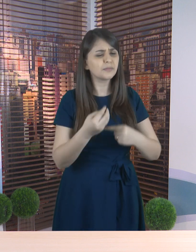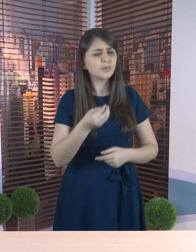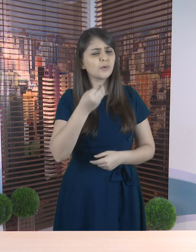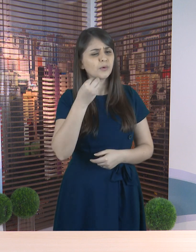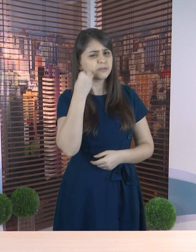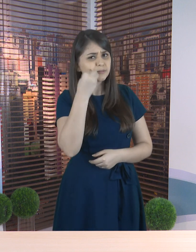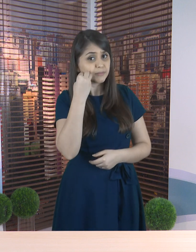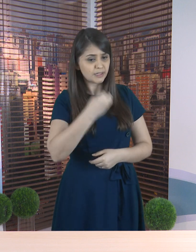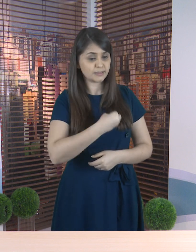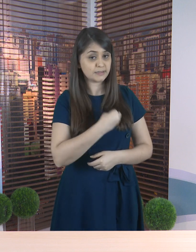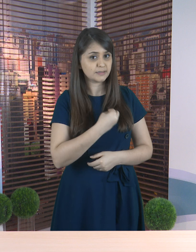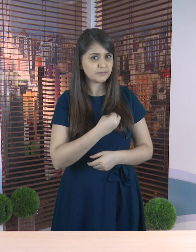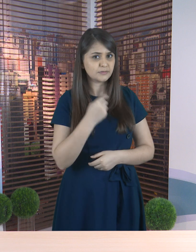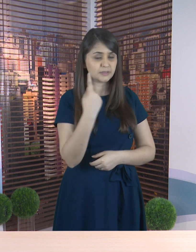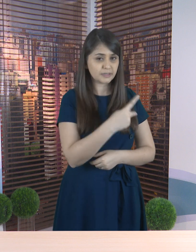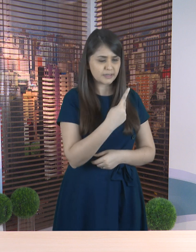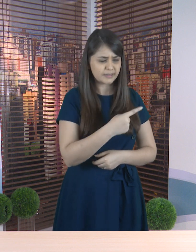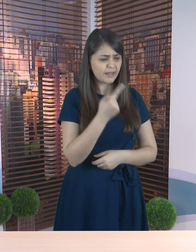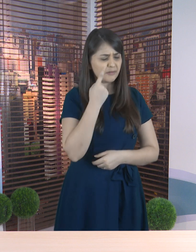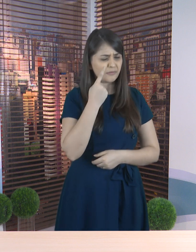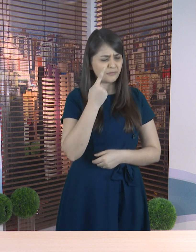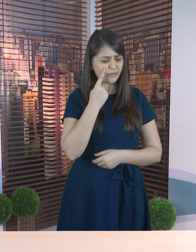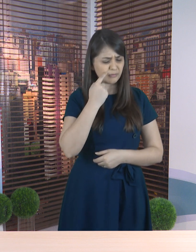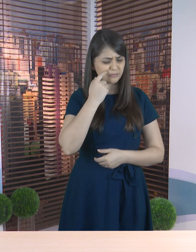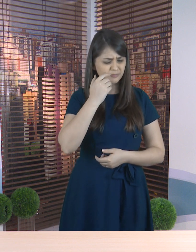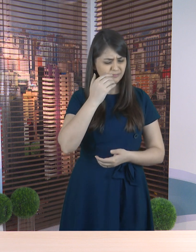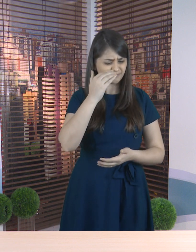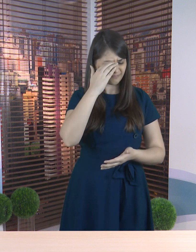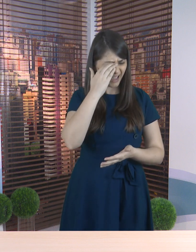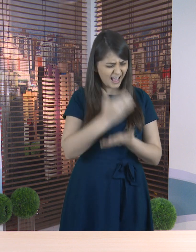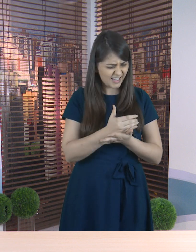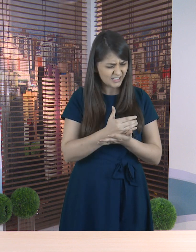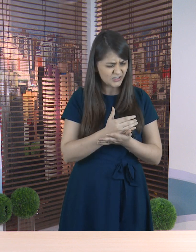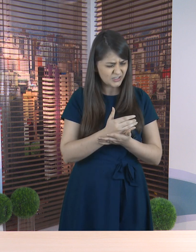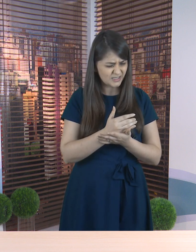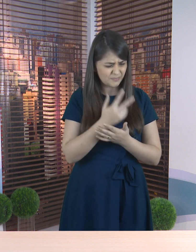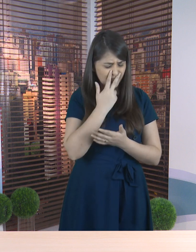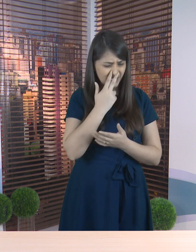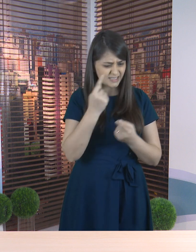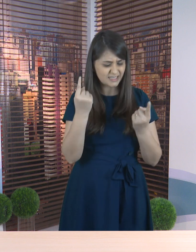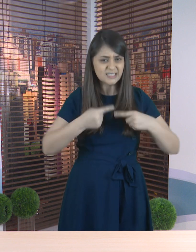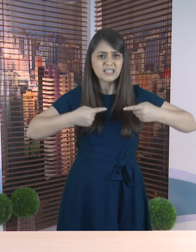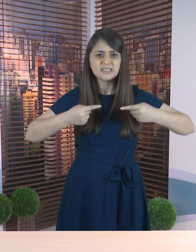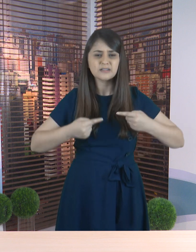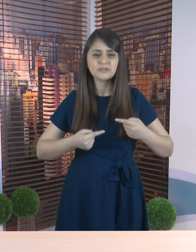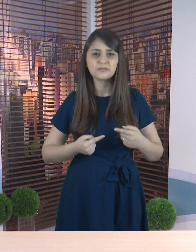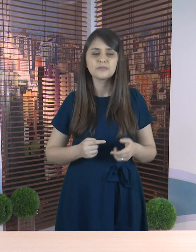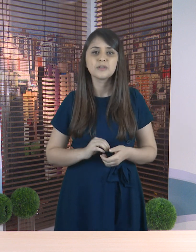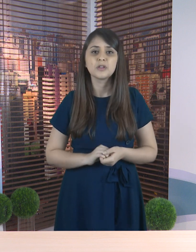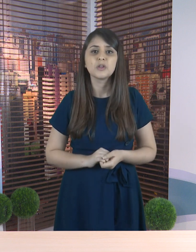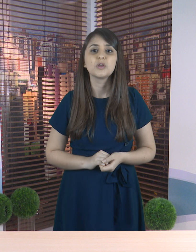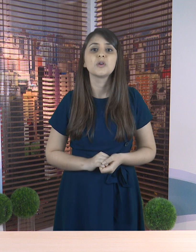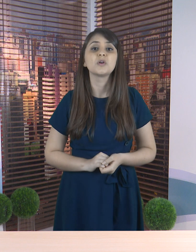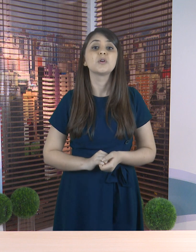suas crenças desafiadas. Ele nos faz lembrar o ensino de Jesus. O sol nasce para crentes e